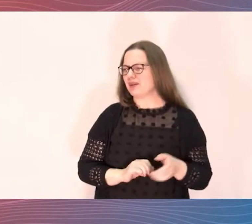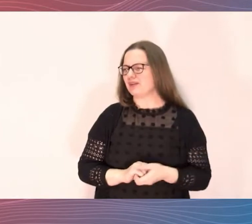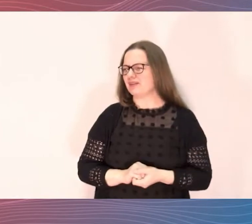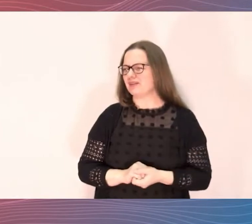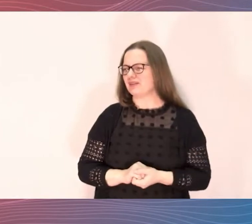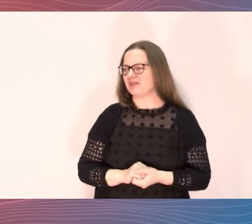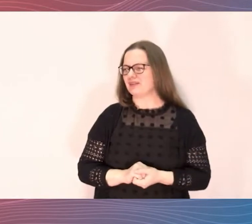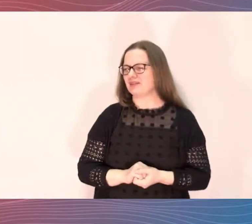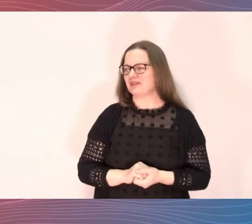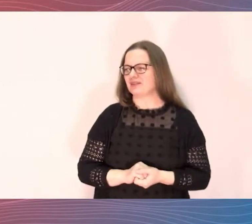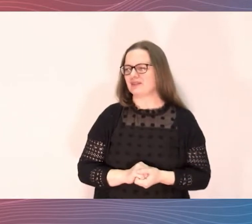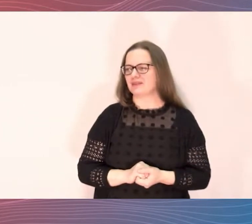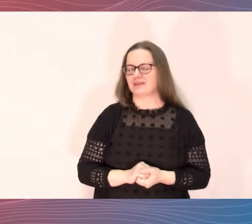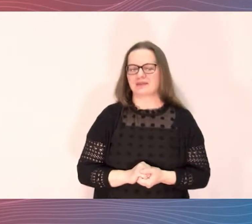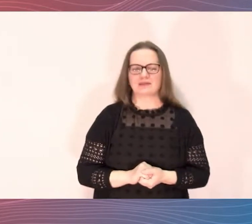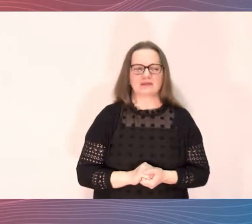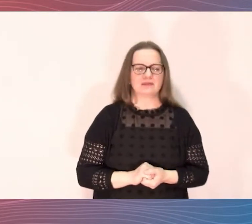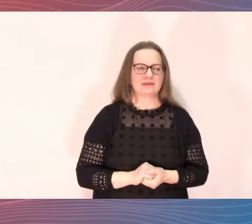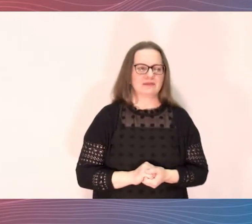Nós cantamos agora, não foi?